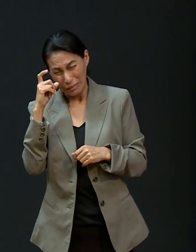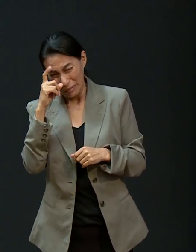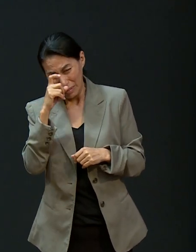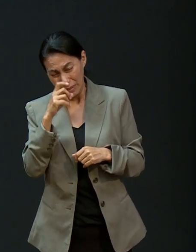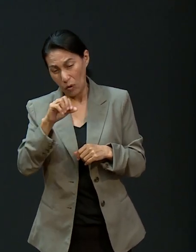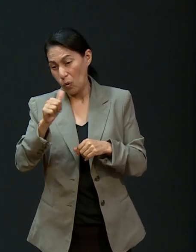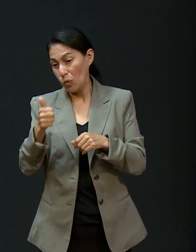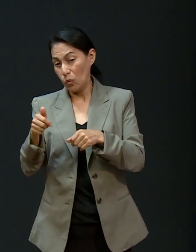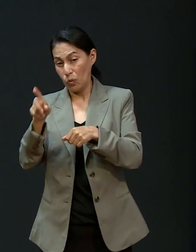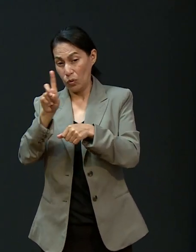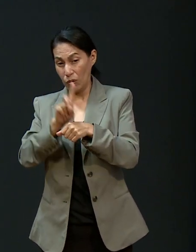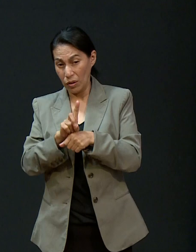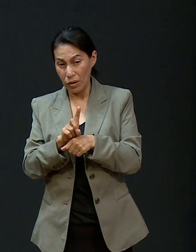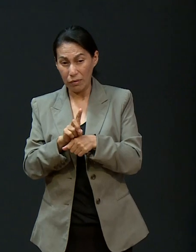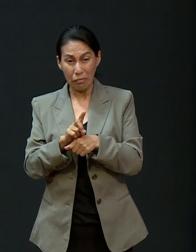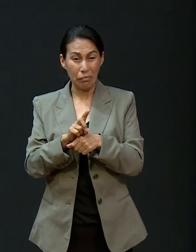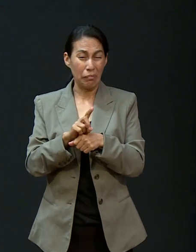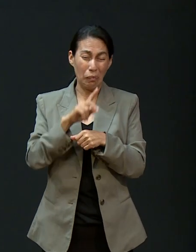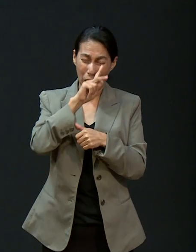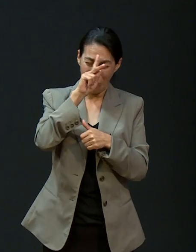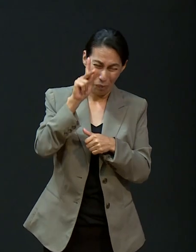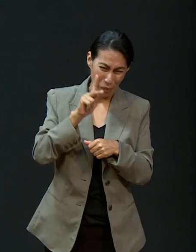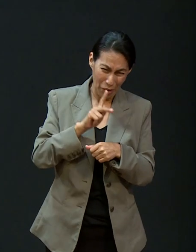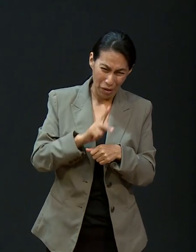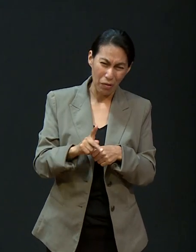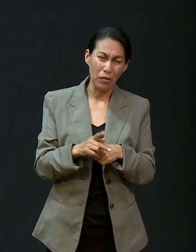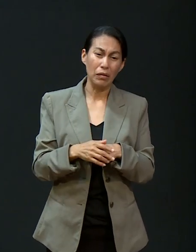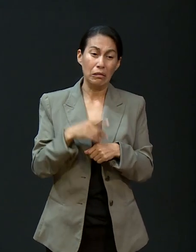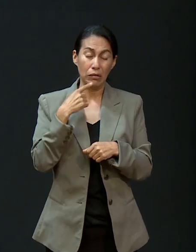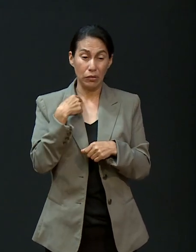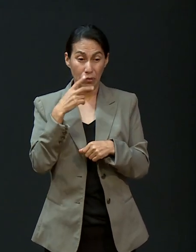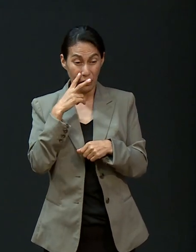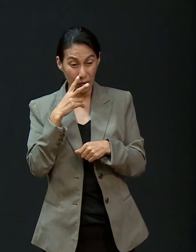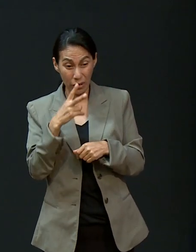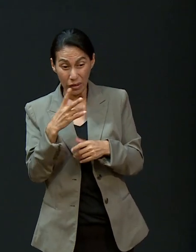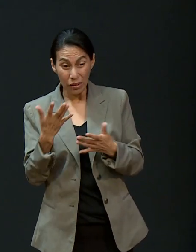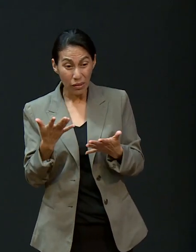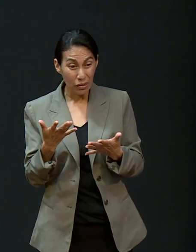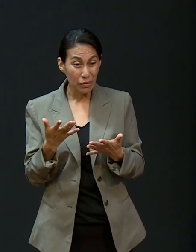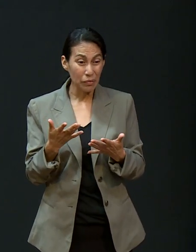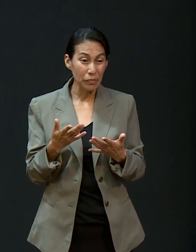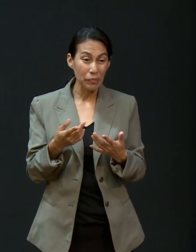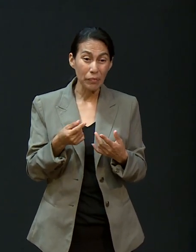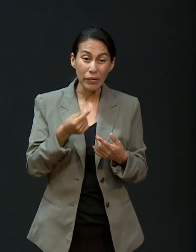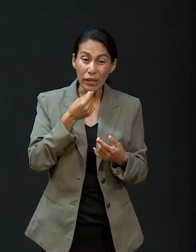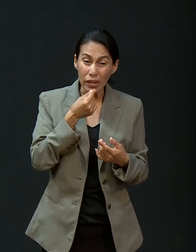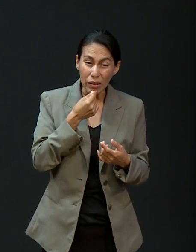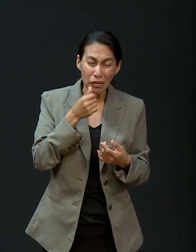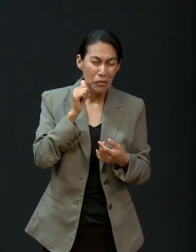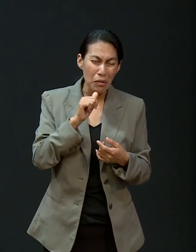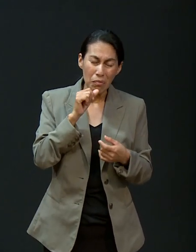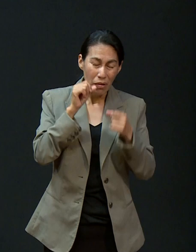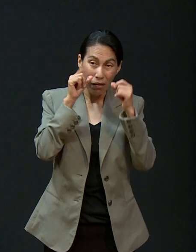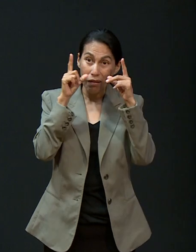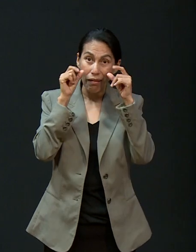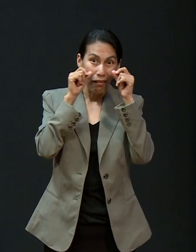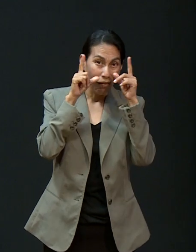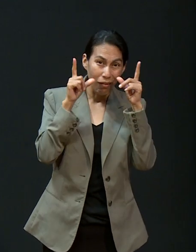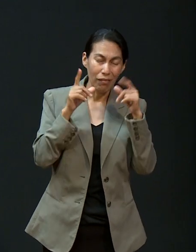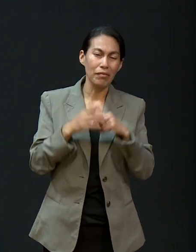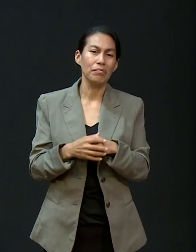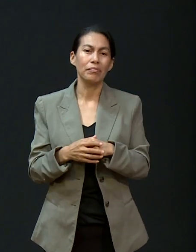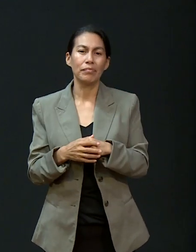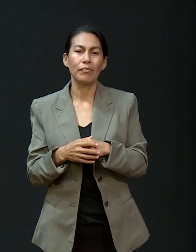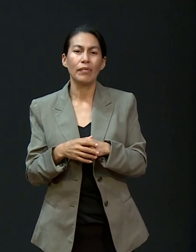noche fue bien difícil, el otro día, y seguía empeorando. Yo observaba que, porque un niño es mucho